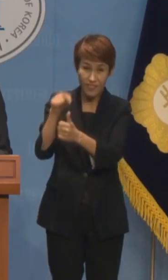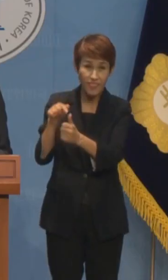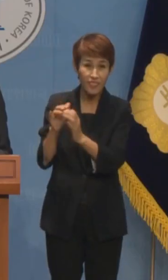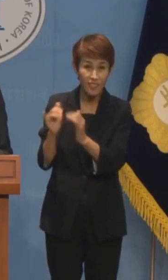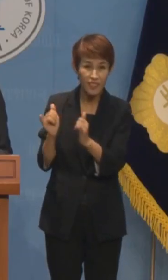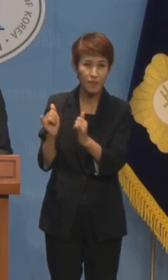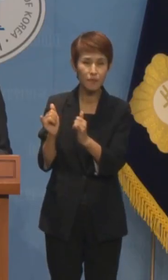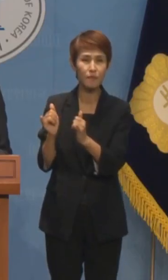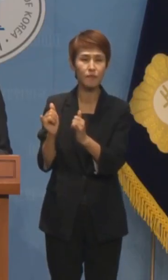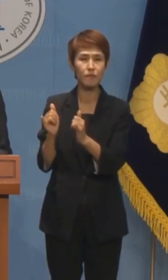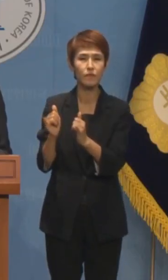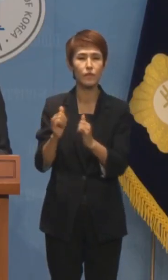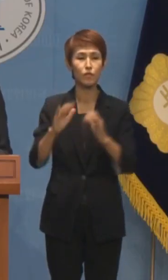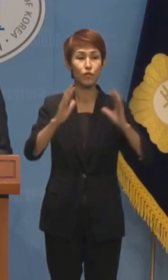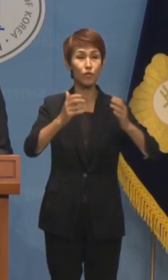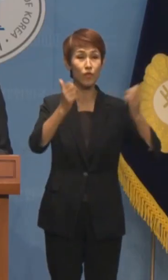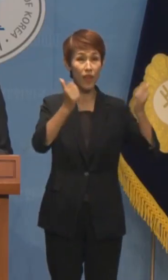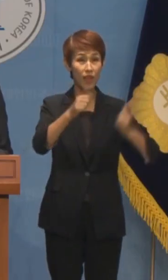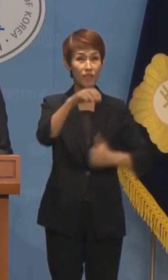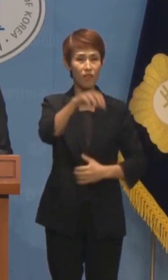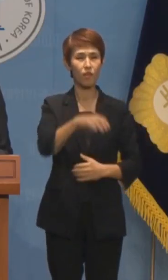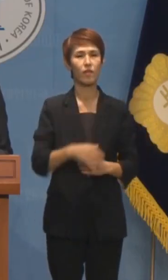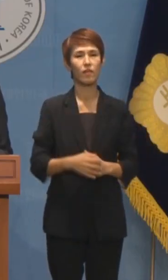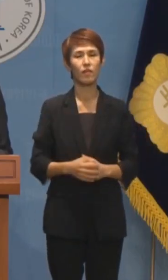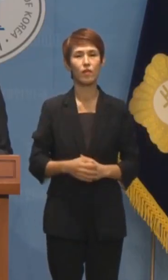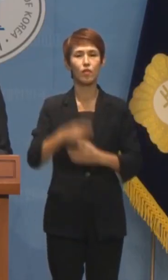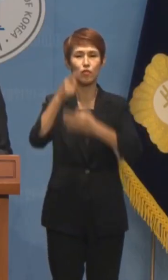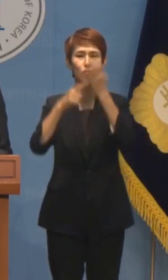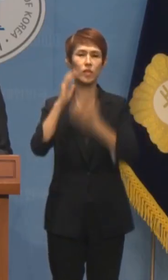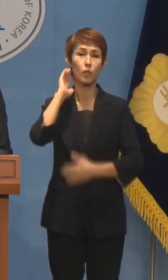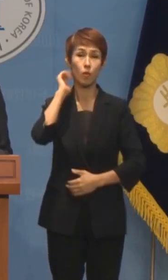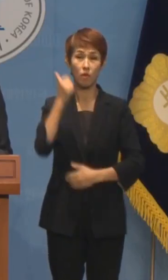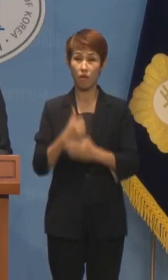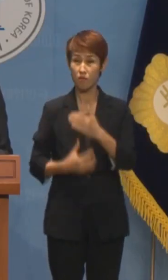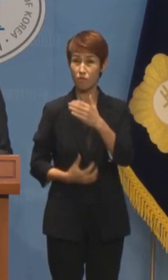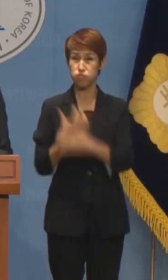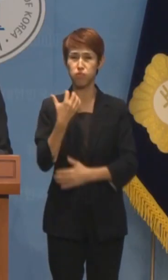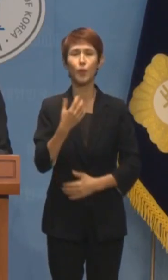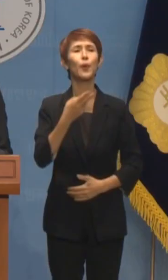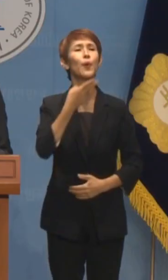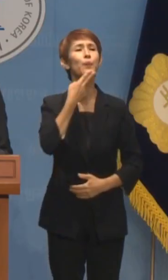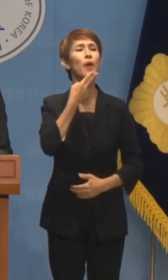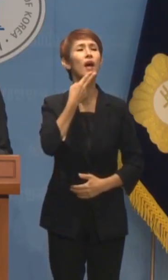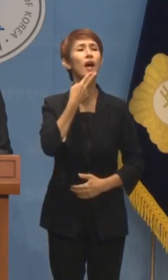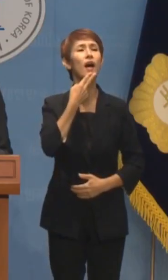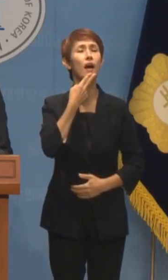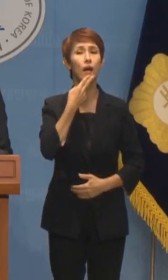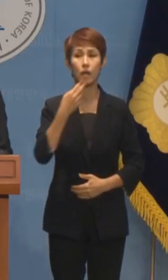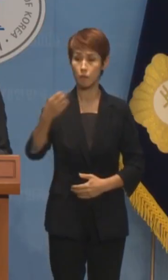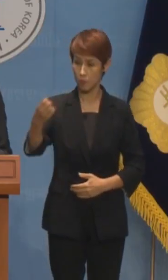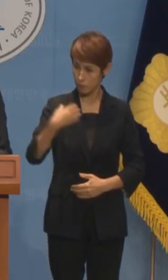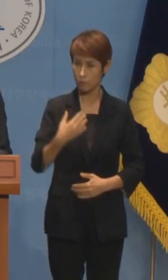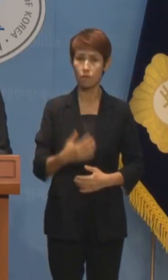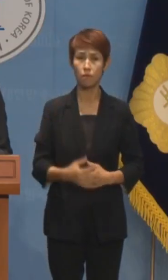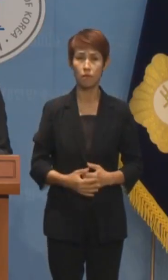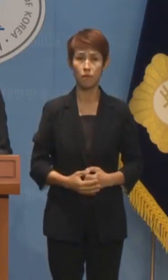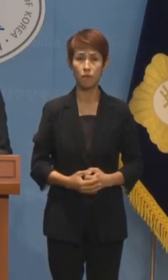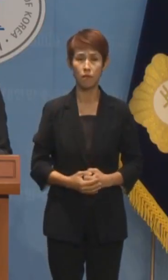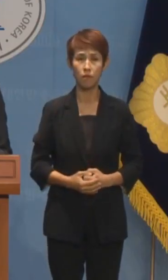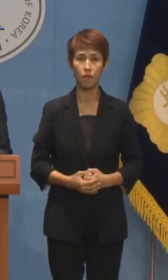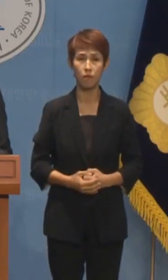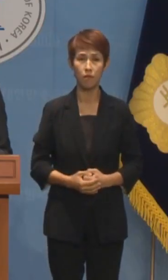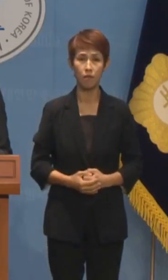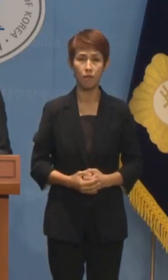수차례 국회에서 윤석열 대통령의 경로는 없었다고 부인한 바 있습니다.